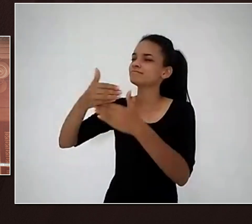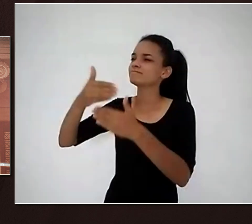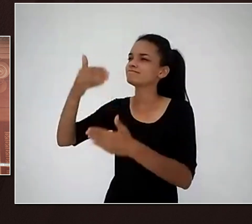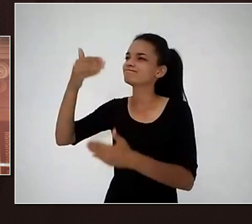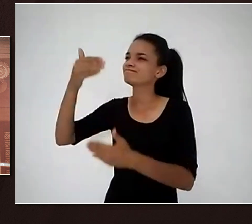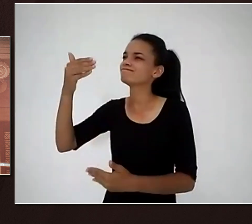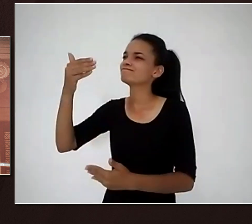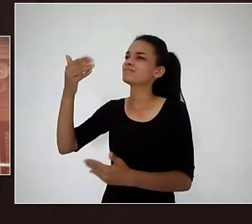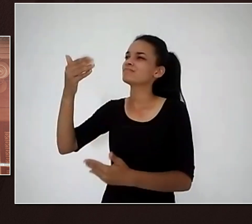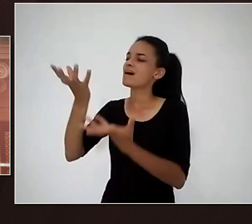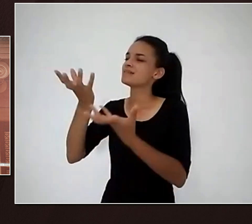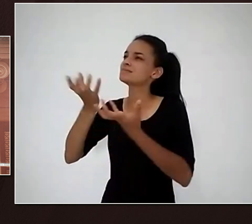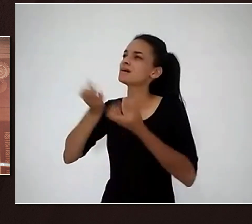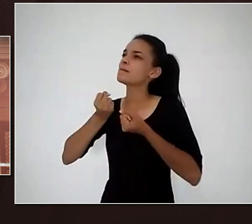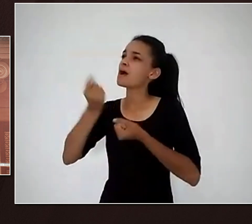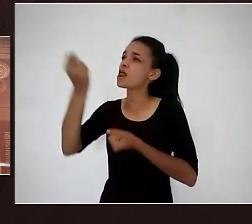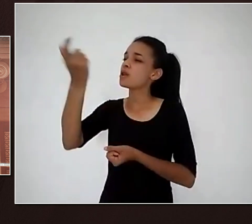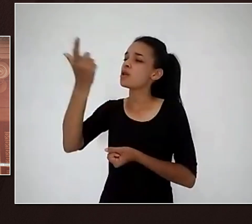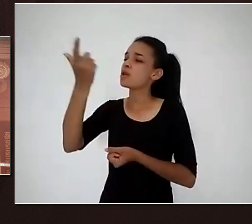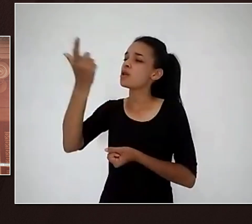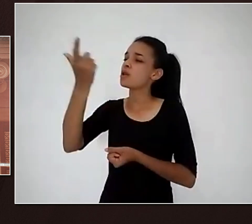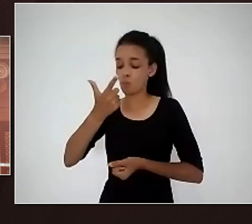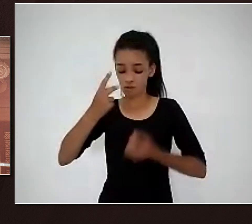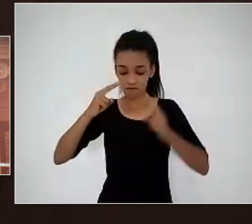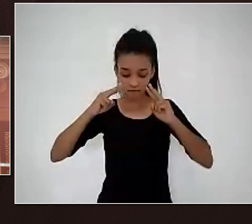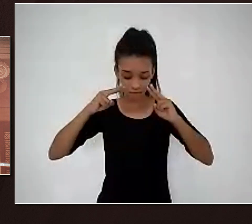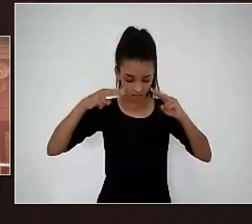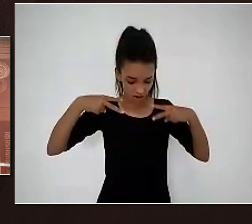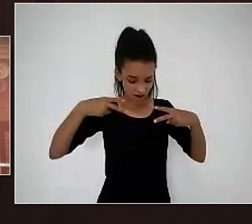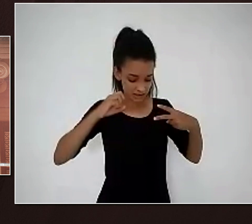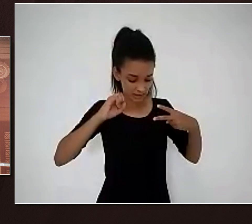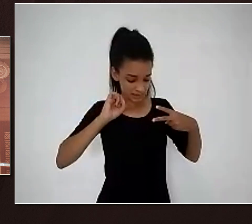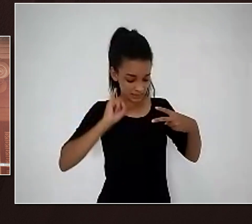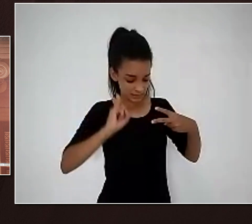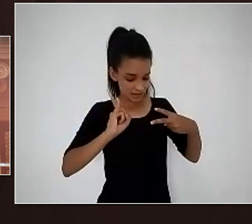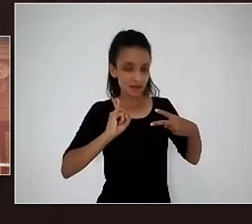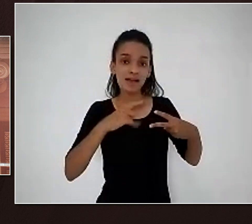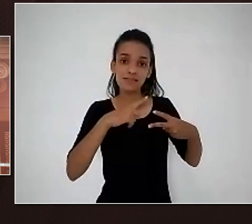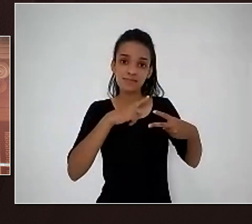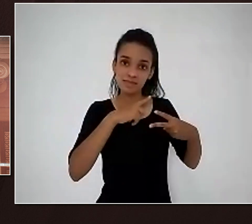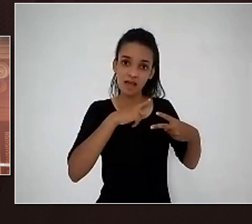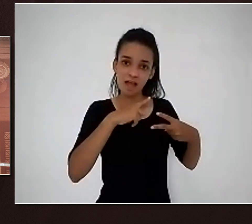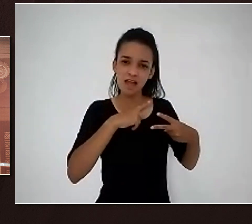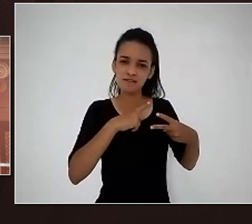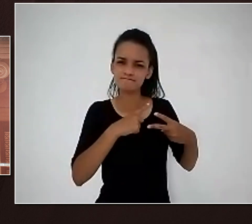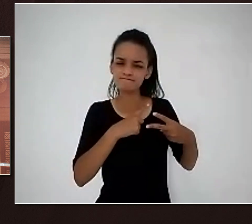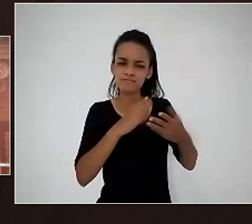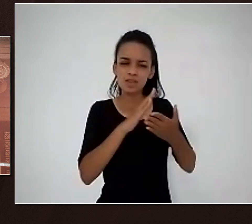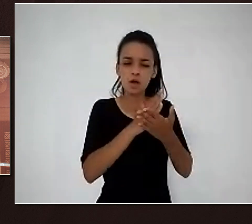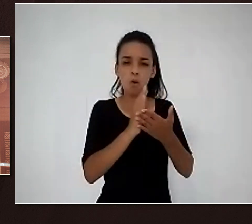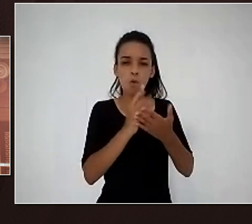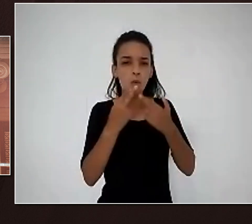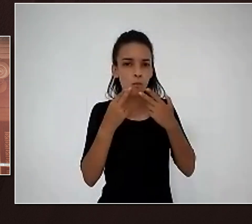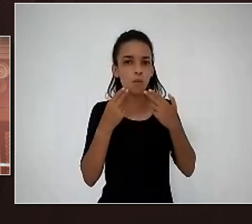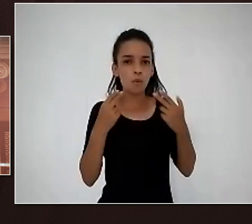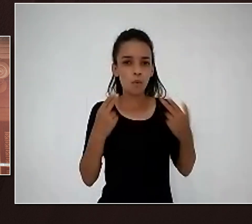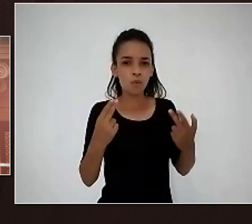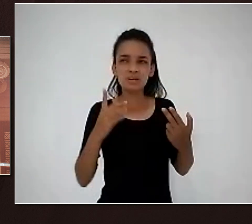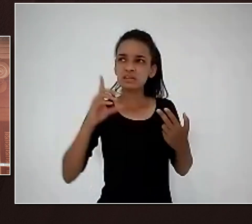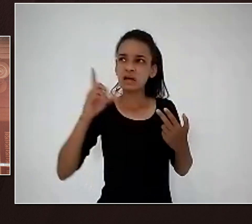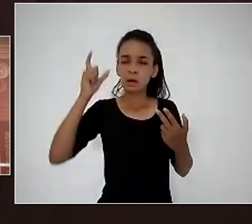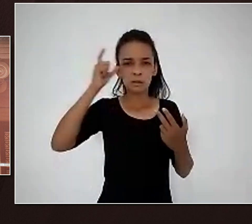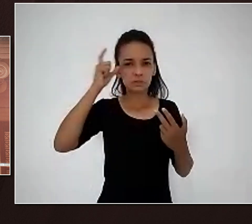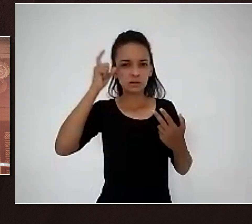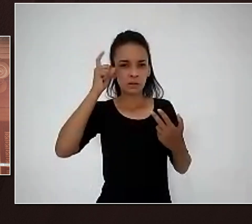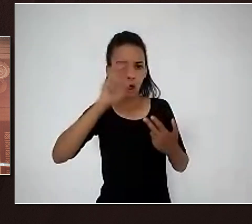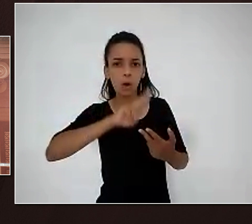para ver se há em nós esses pontos que podem ser usados por Satanás para nos fazer voltar